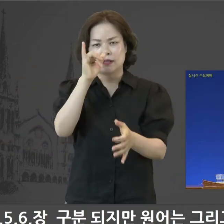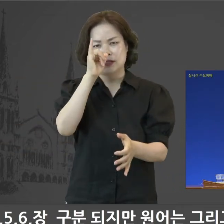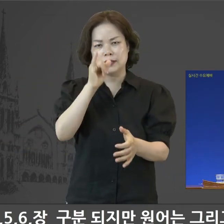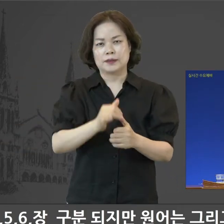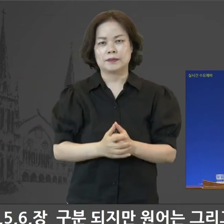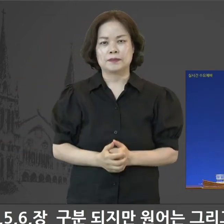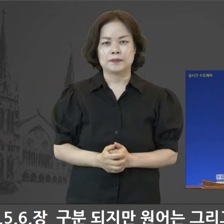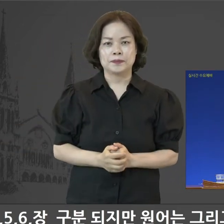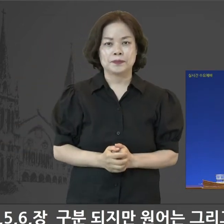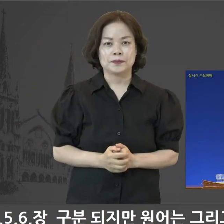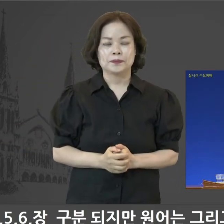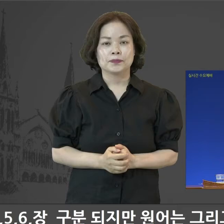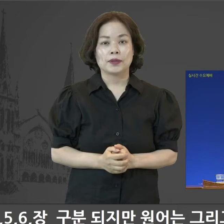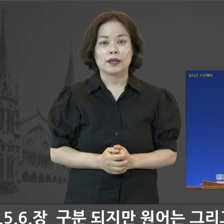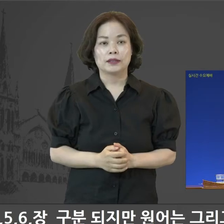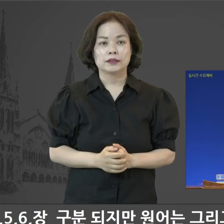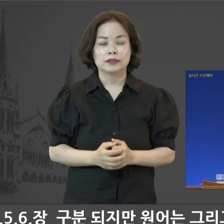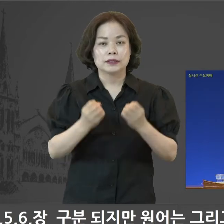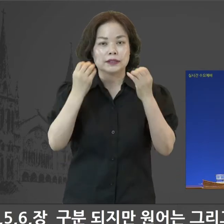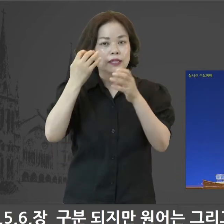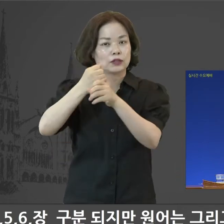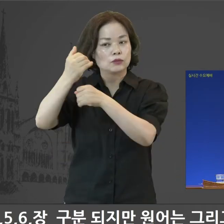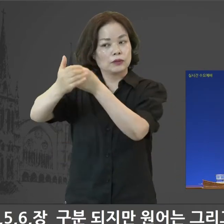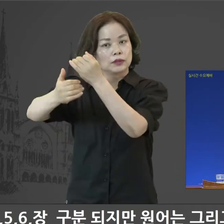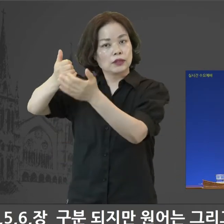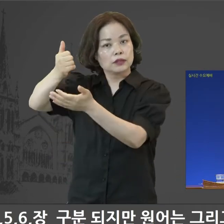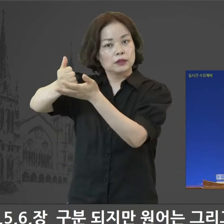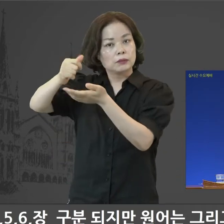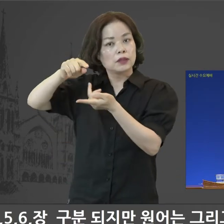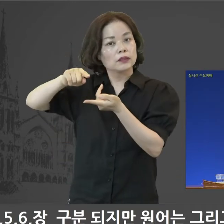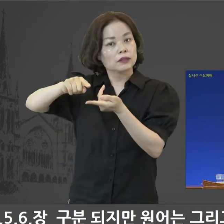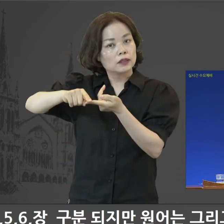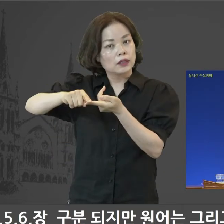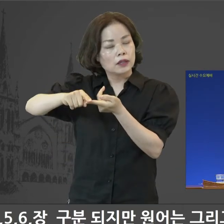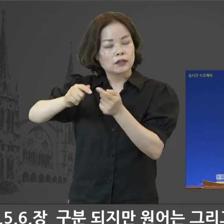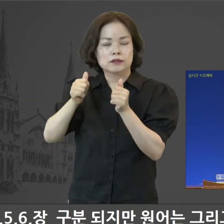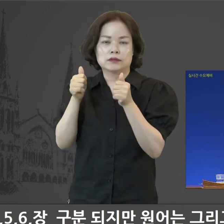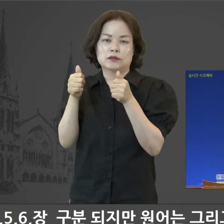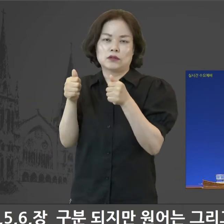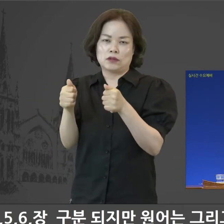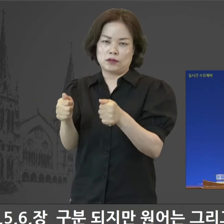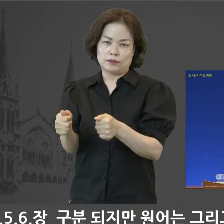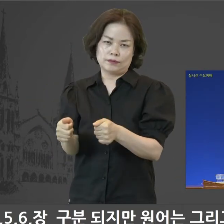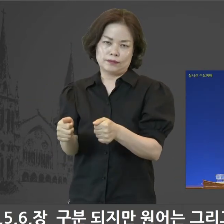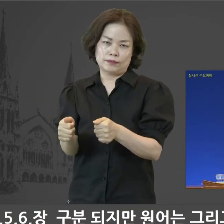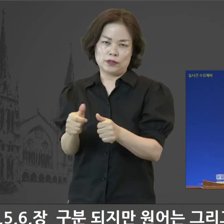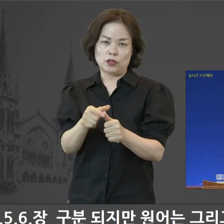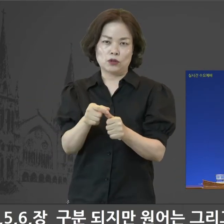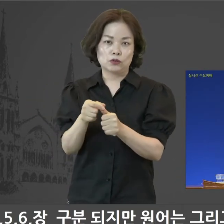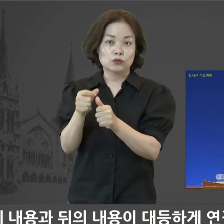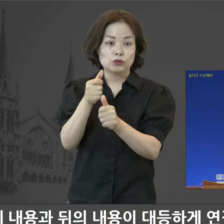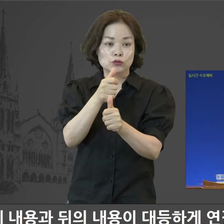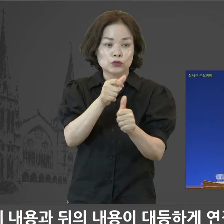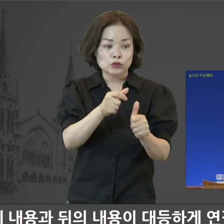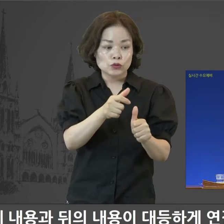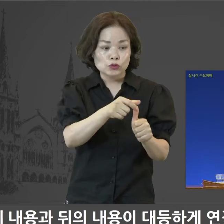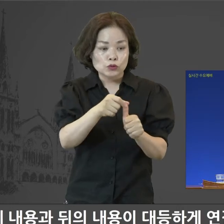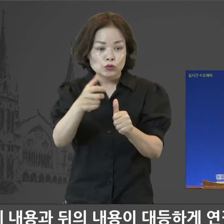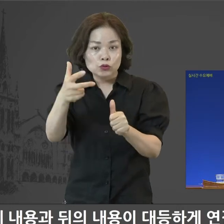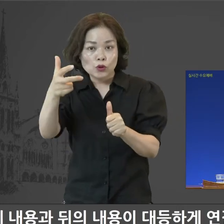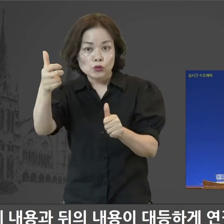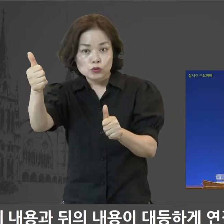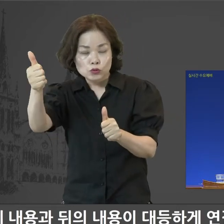의미입니다. 즉 창조주 하나님에 대한 경배와 구속주, 우리의 구원자가